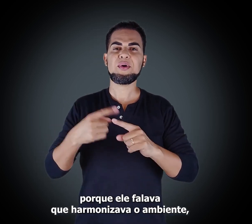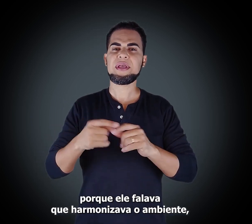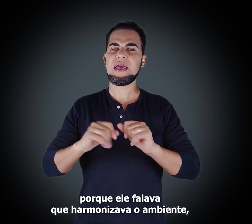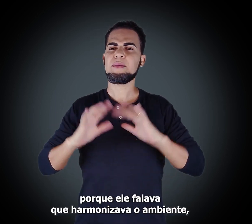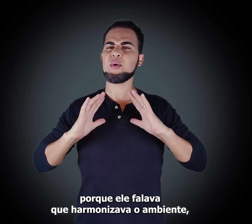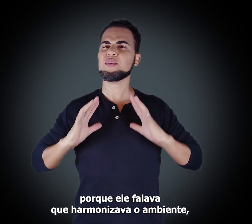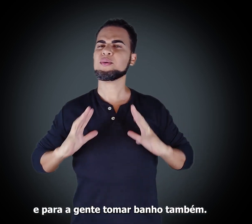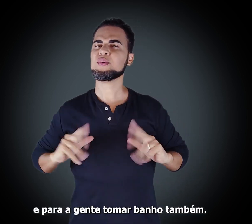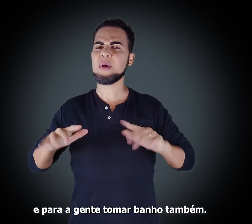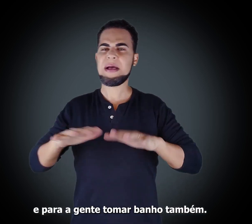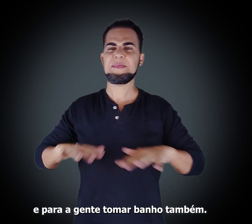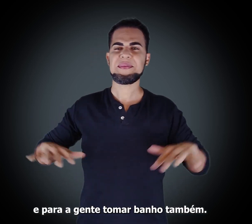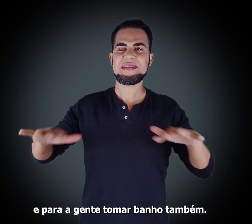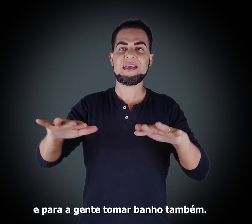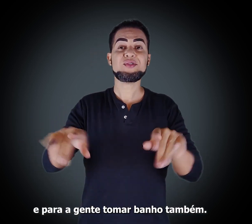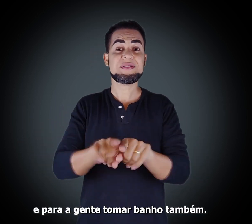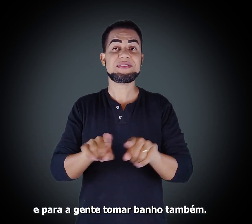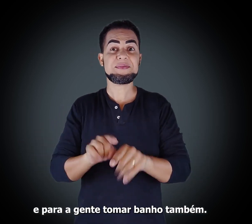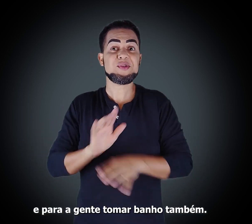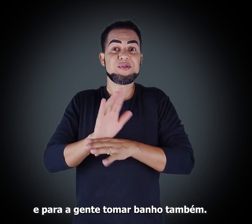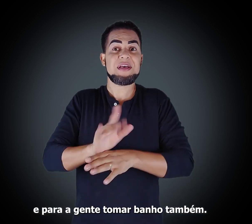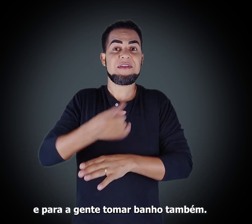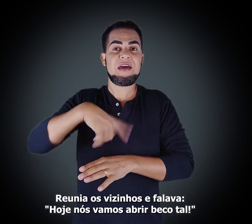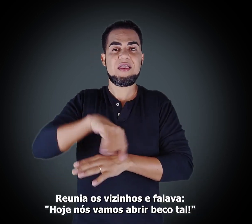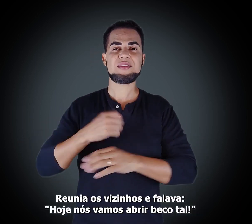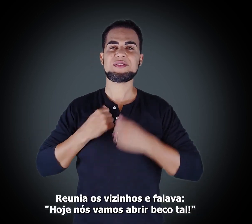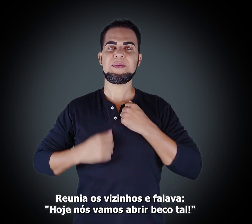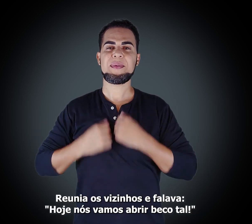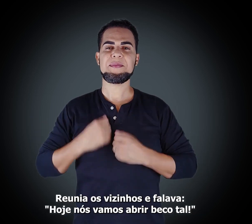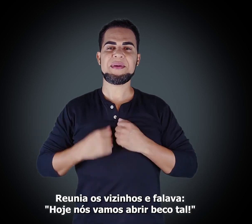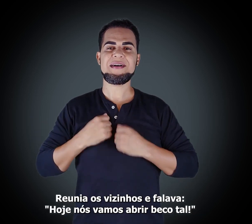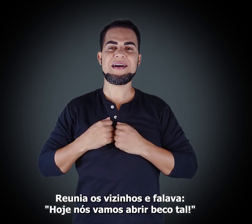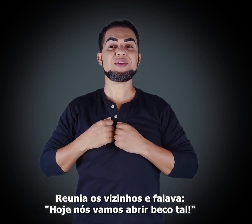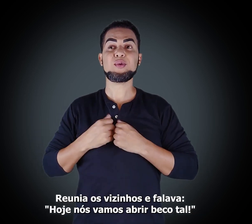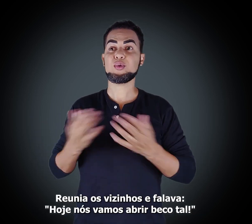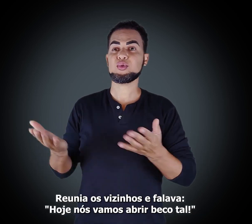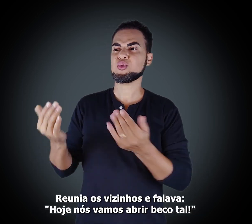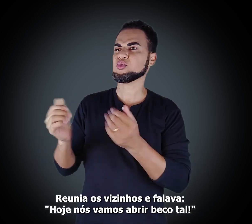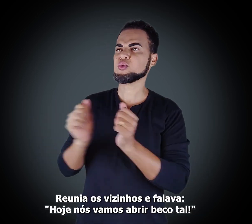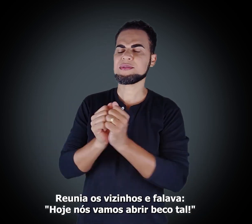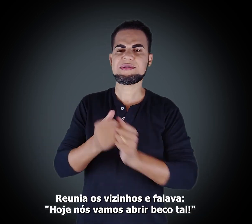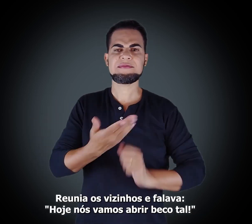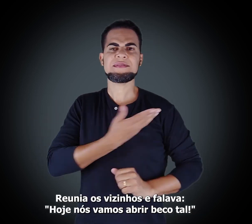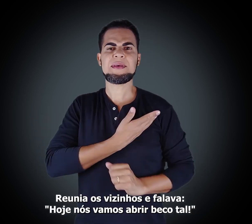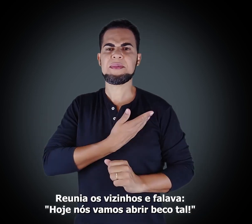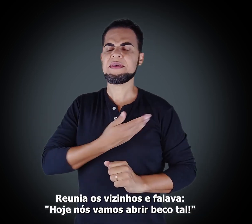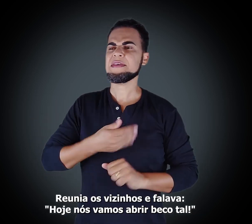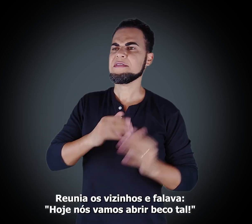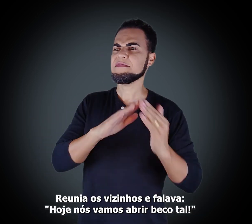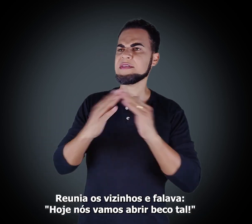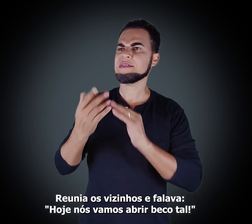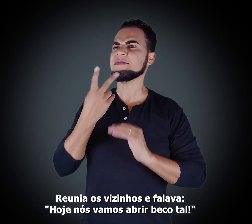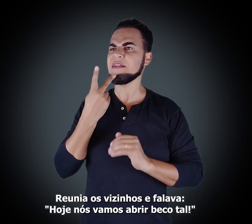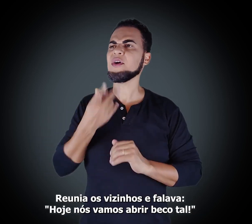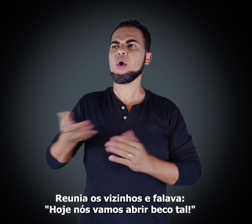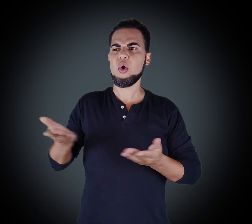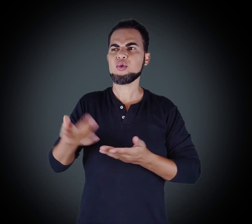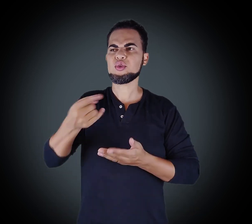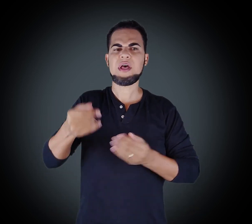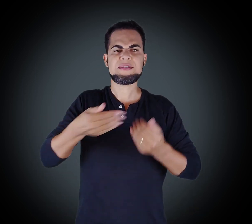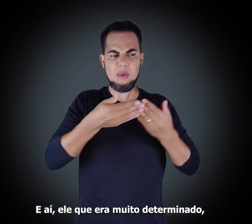harmonizava o ambiente, e para a gente tomar banho também. Reunia os vizinhos e falava: hoje nós vamos abrir beco